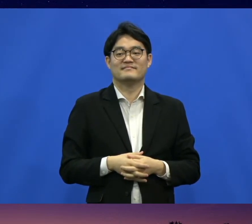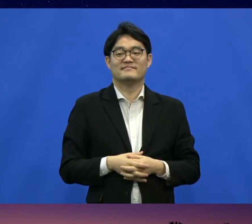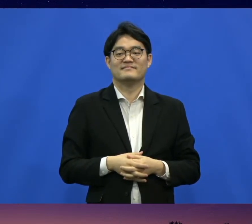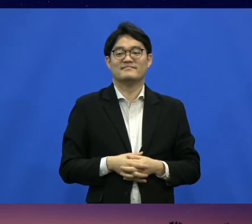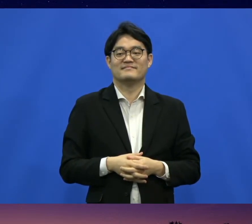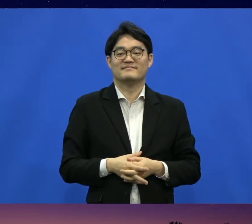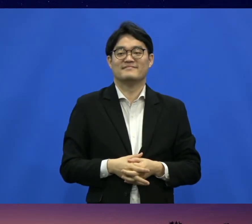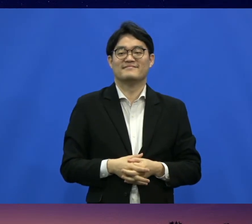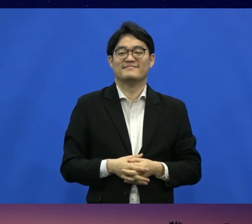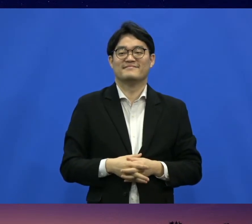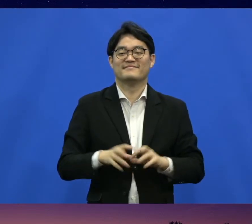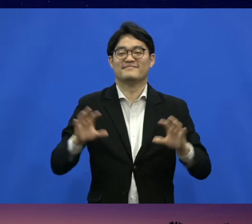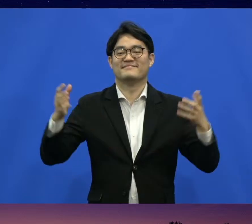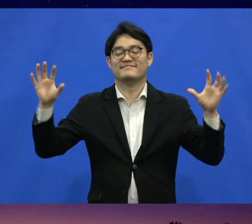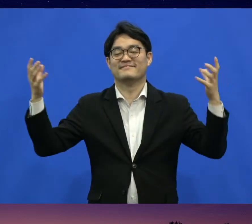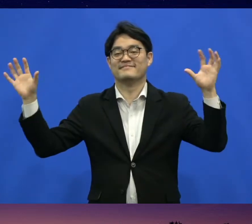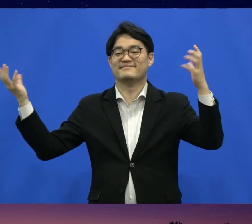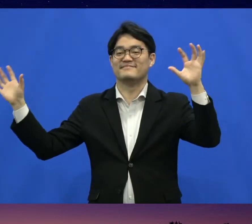네.